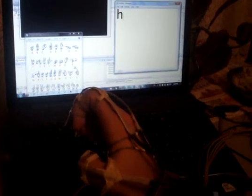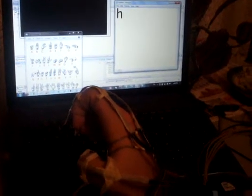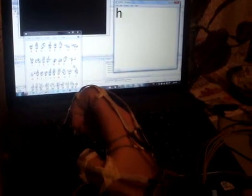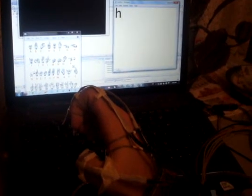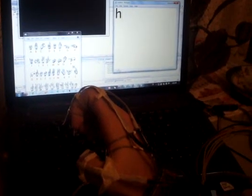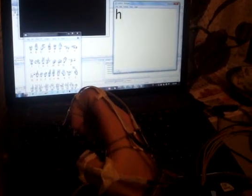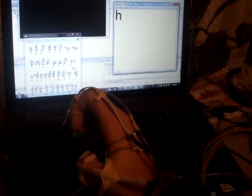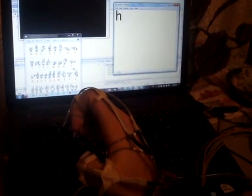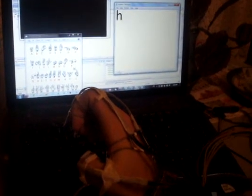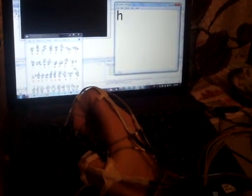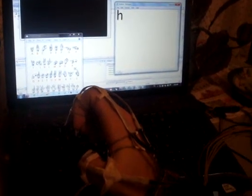Asta mai greu.